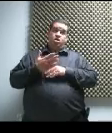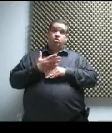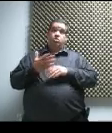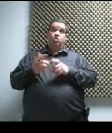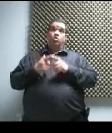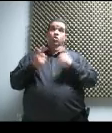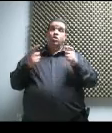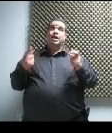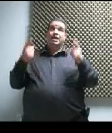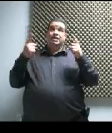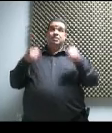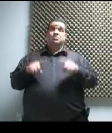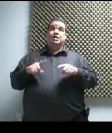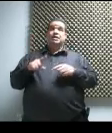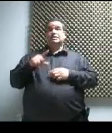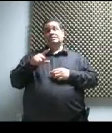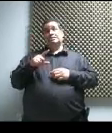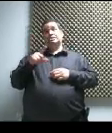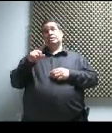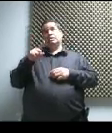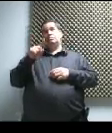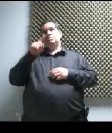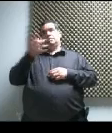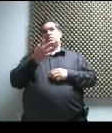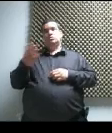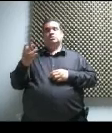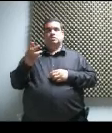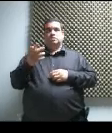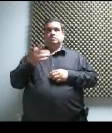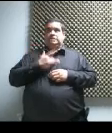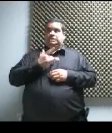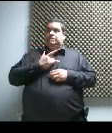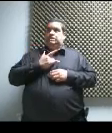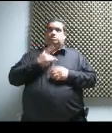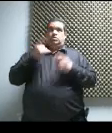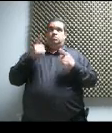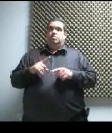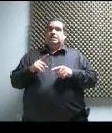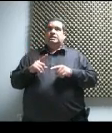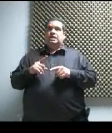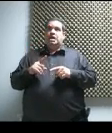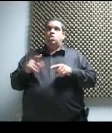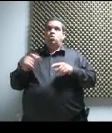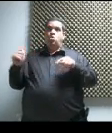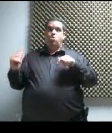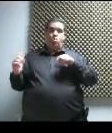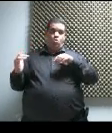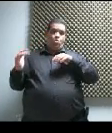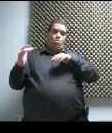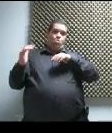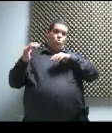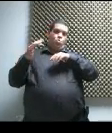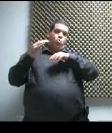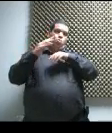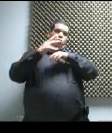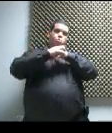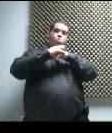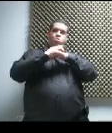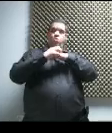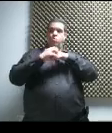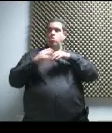ocurre. Esa es tu primera señal de que se pudo haber generado un tsunami, un maremoto. Y en ese